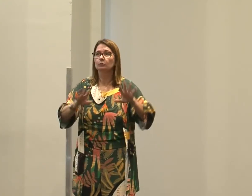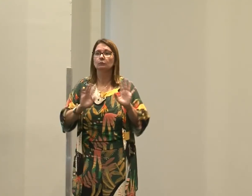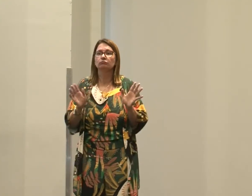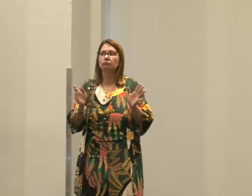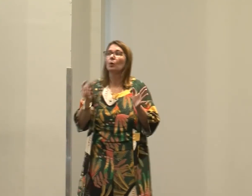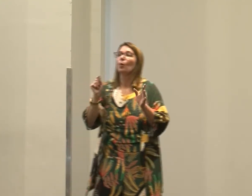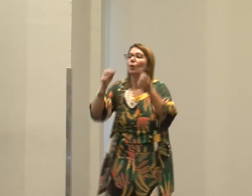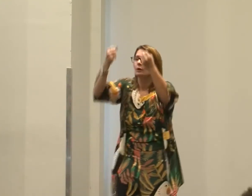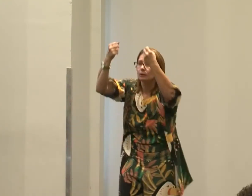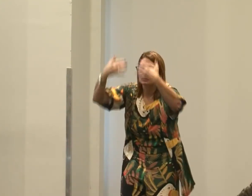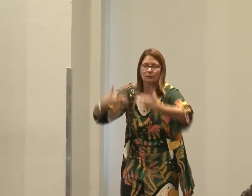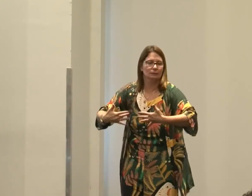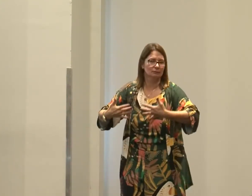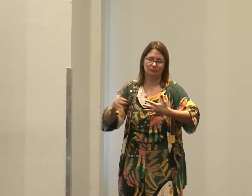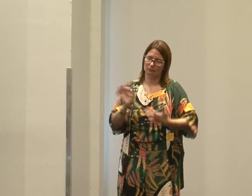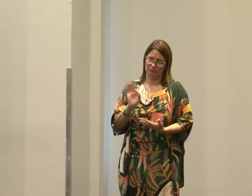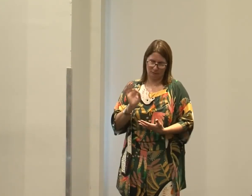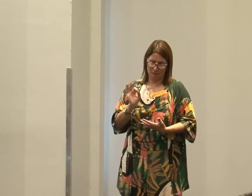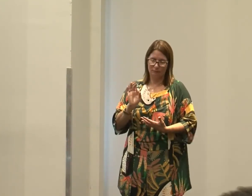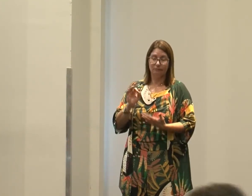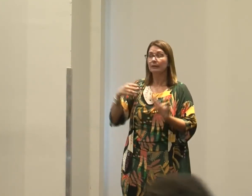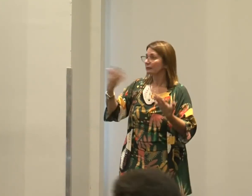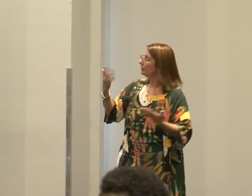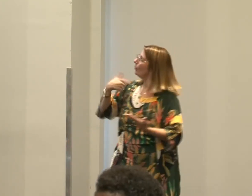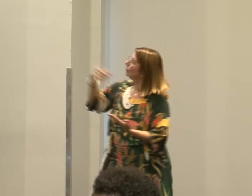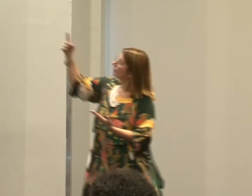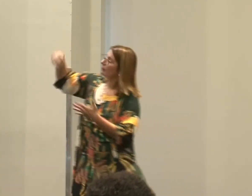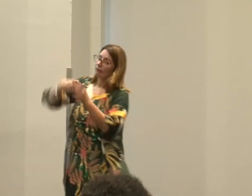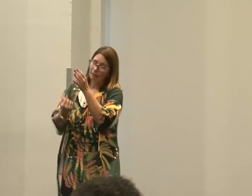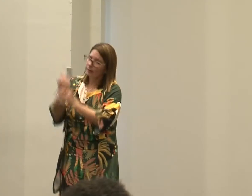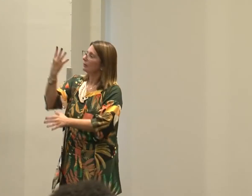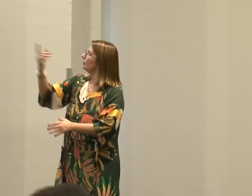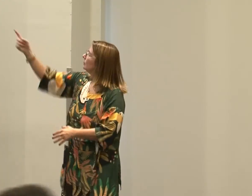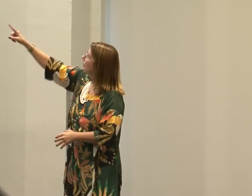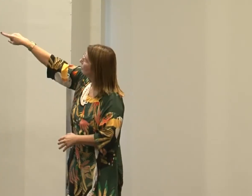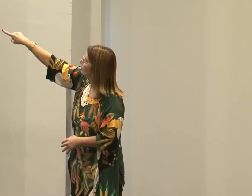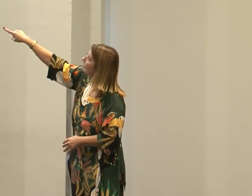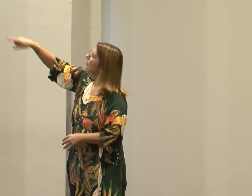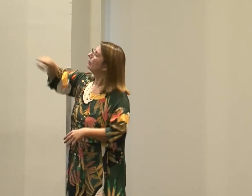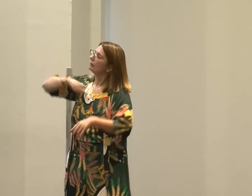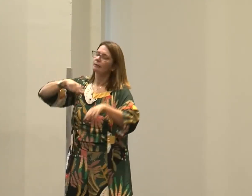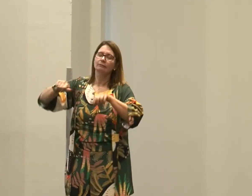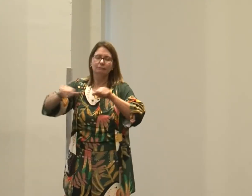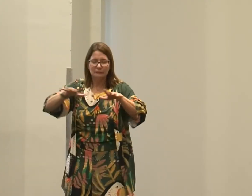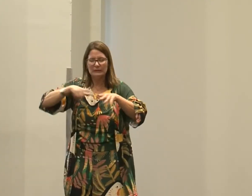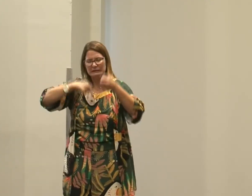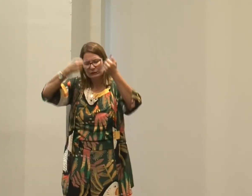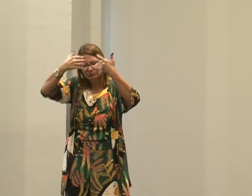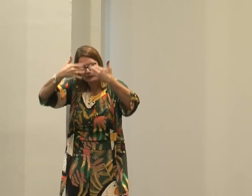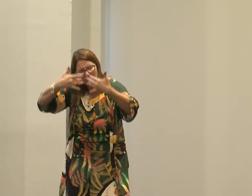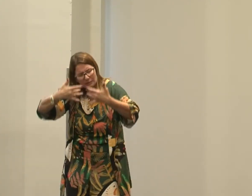e o movimento. Não tem uma definição. Então a gente quis criar